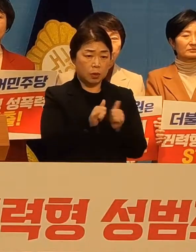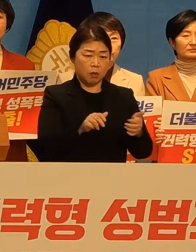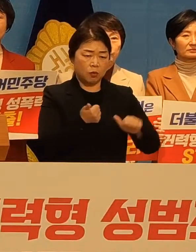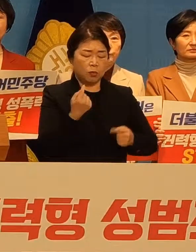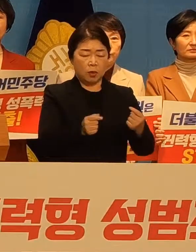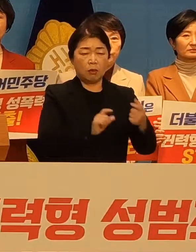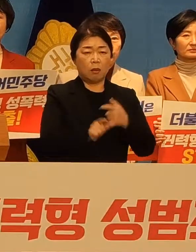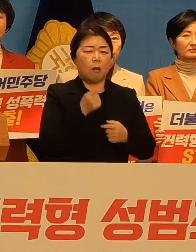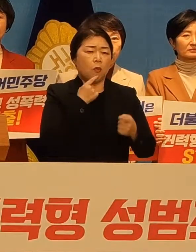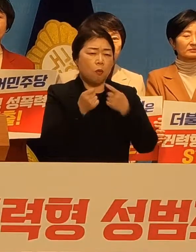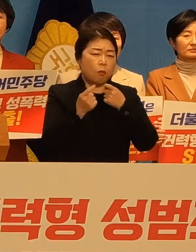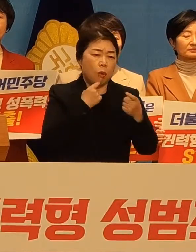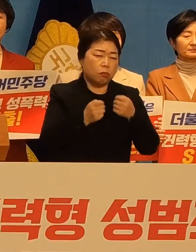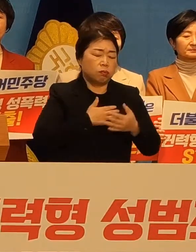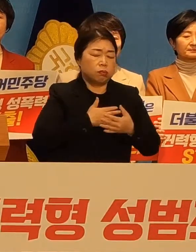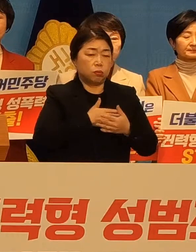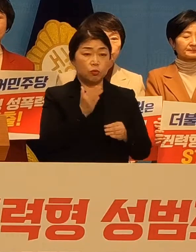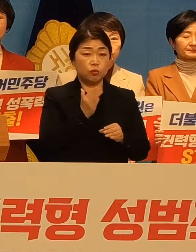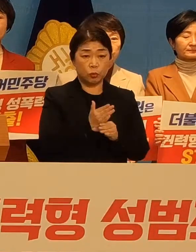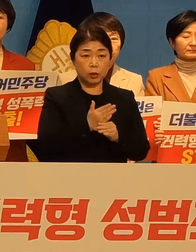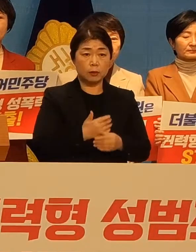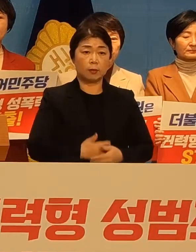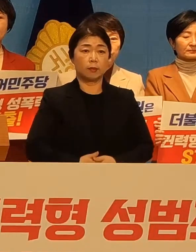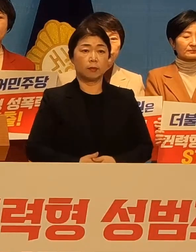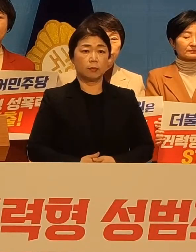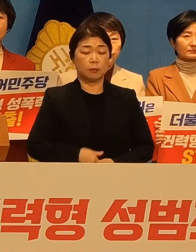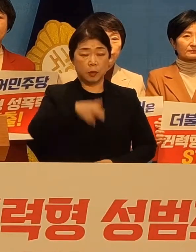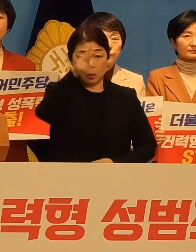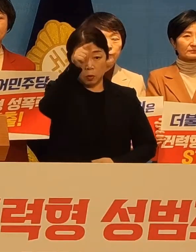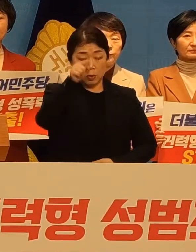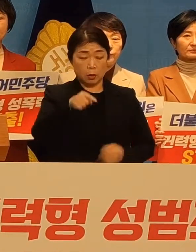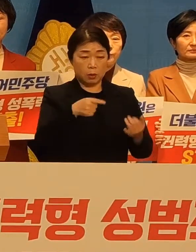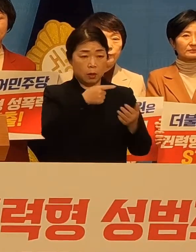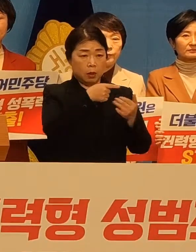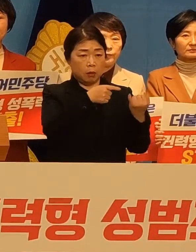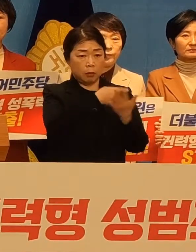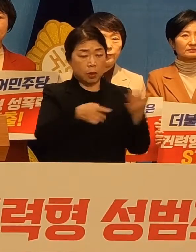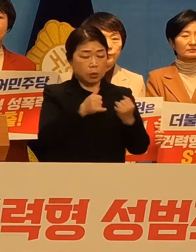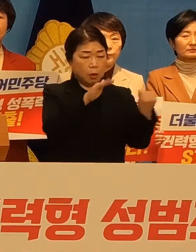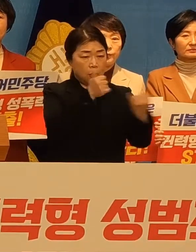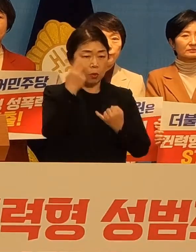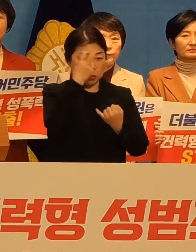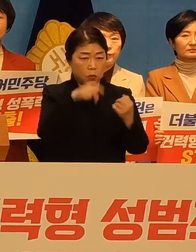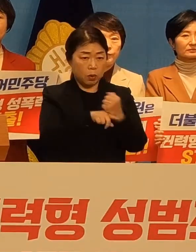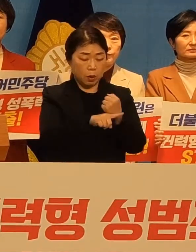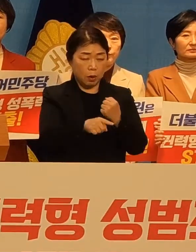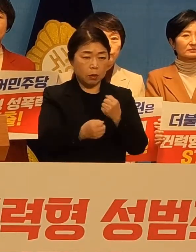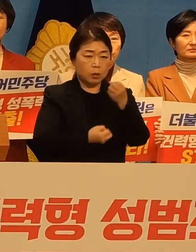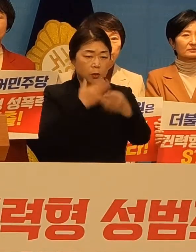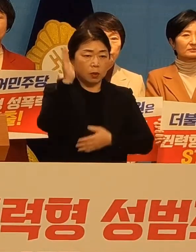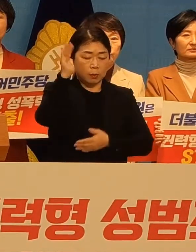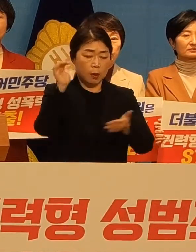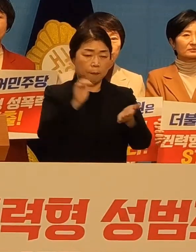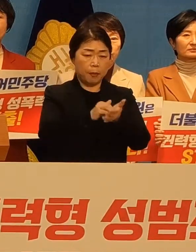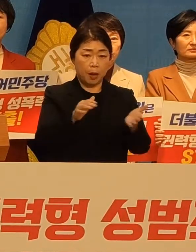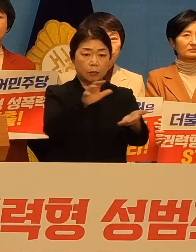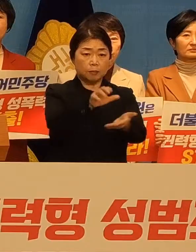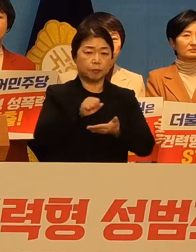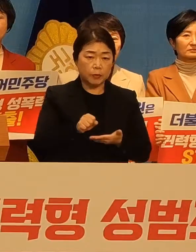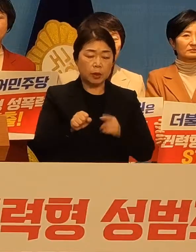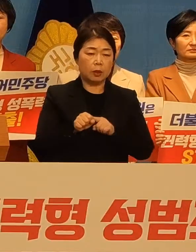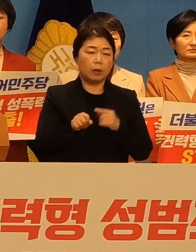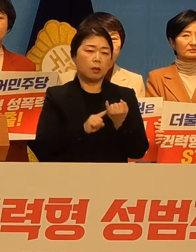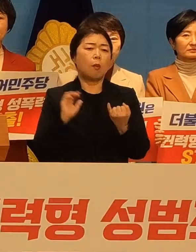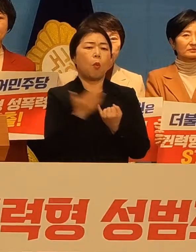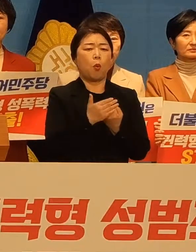더한 공포에 떨고 있습니다. 경찰은 피해자를 소환 조사하고 진술을 확보하자마자 즉각 신변 보호